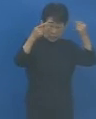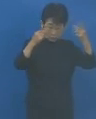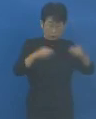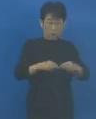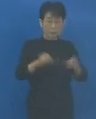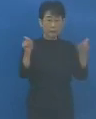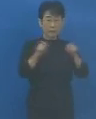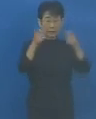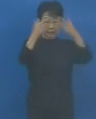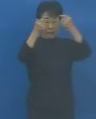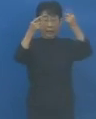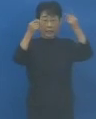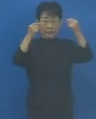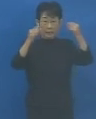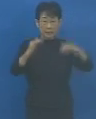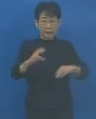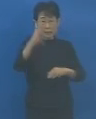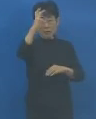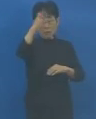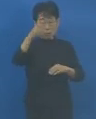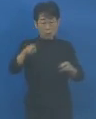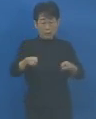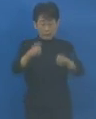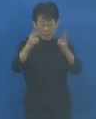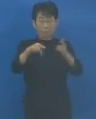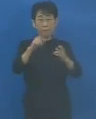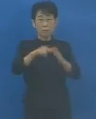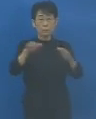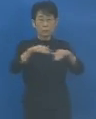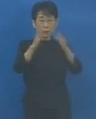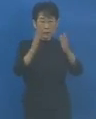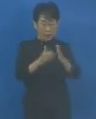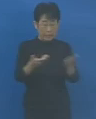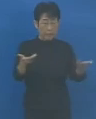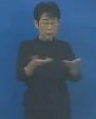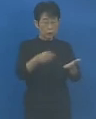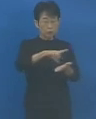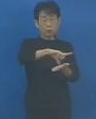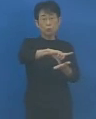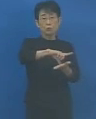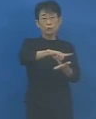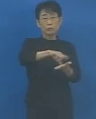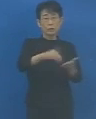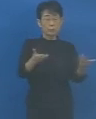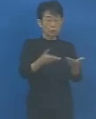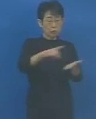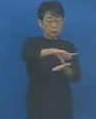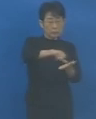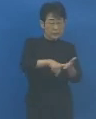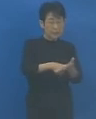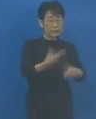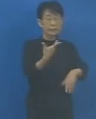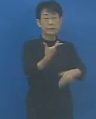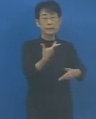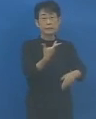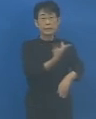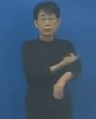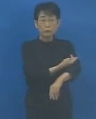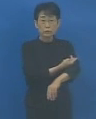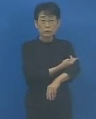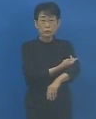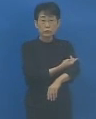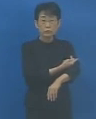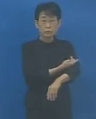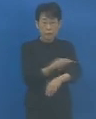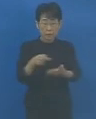の職域接種手を挙げてもらいました。またあの、若い世代についても、いろんな誤解